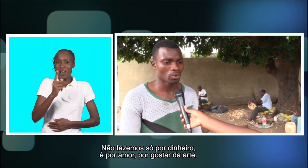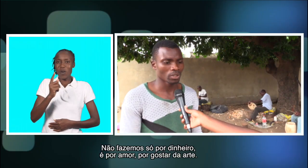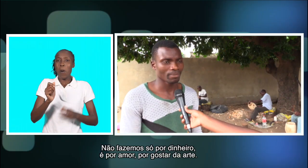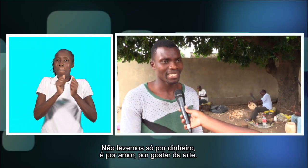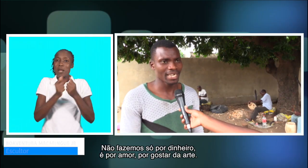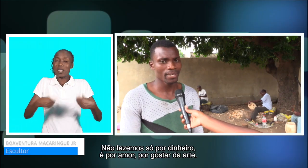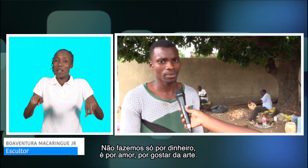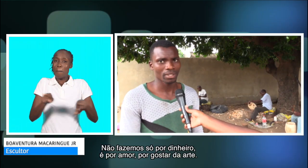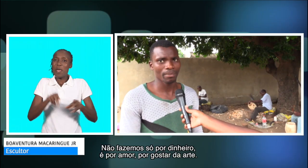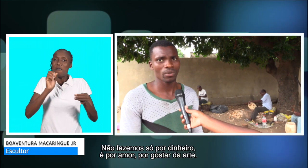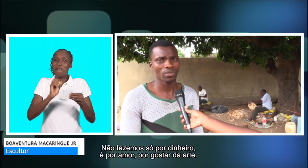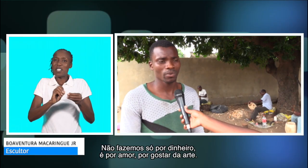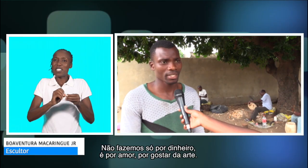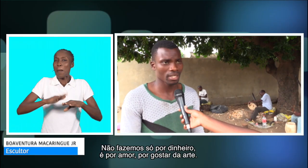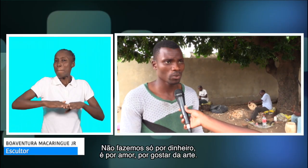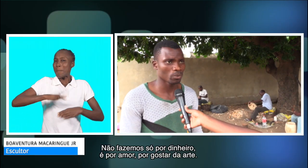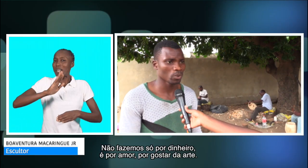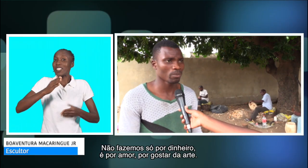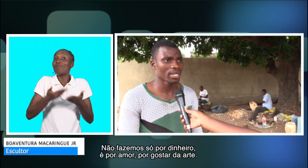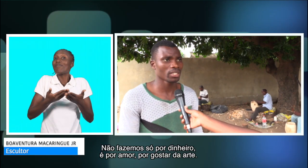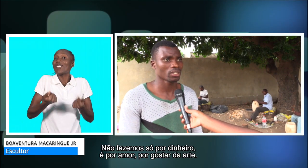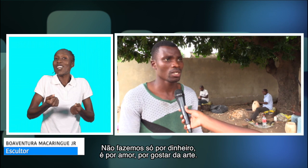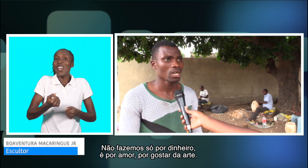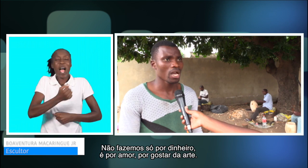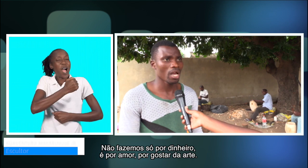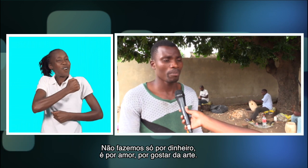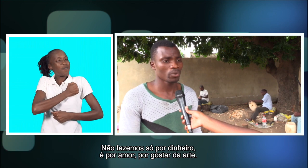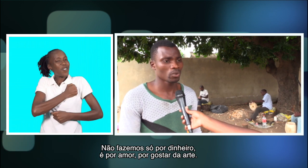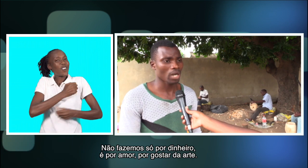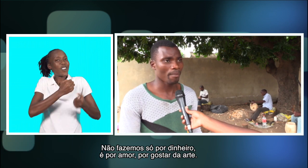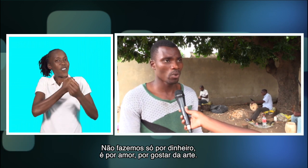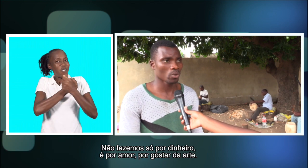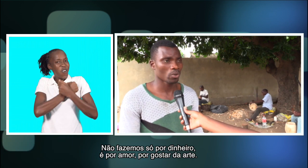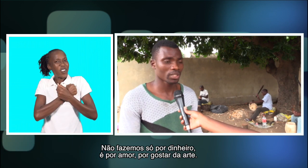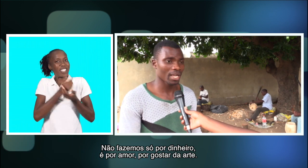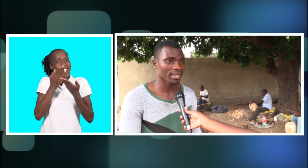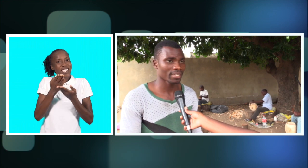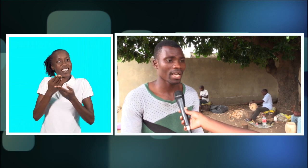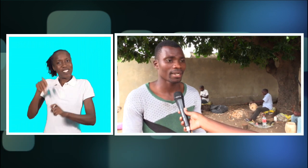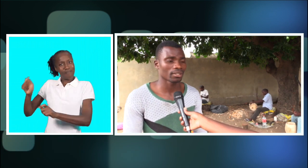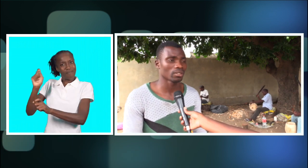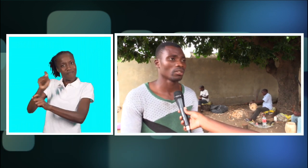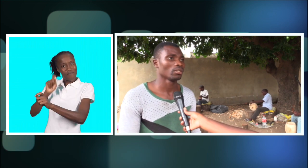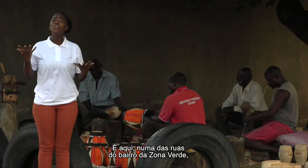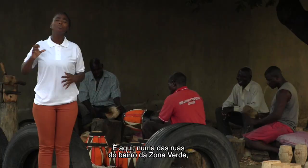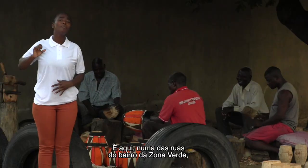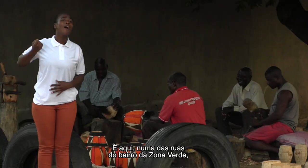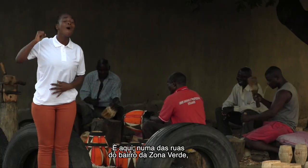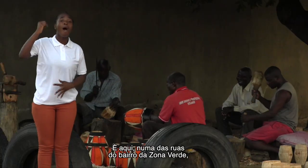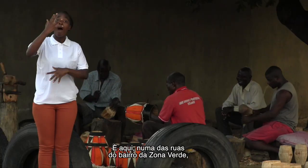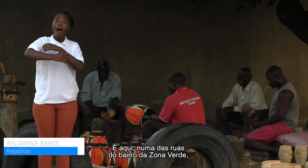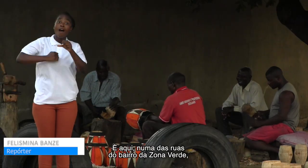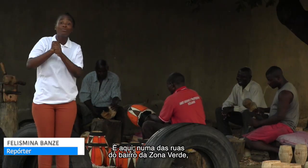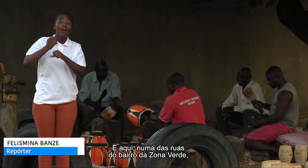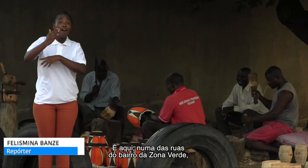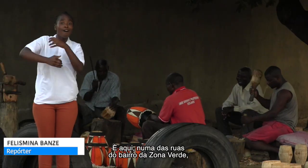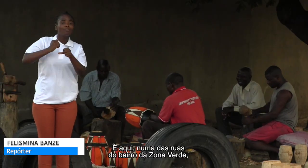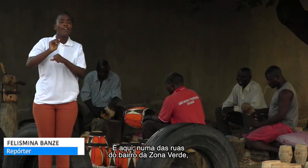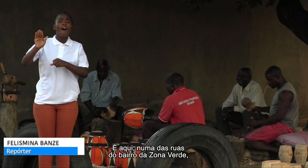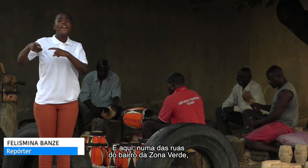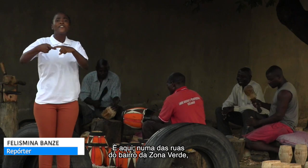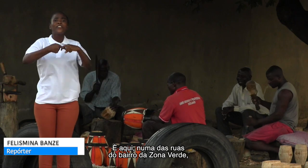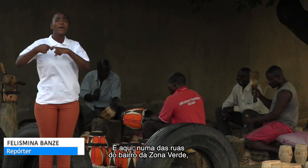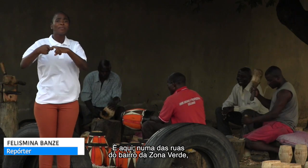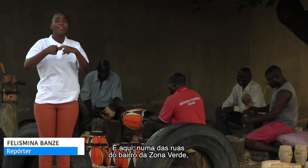dinheiro, também nos fazemos muito mais por amor, gostar é sabe. É aqui, numa das ruas do bairro